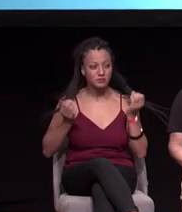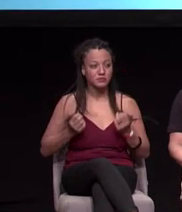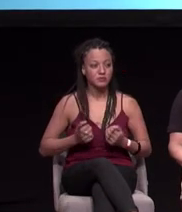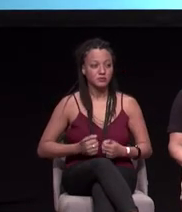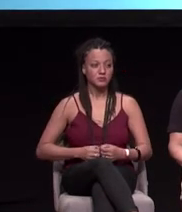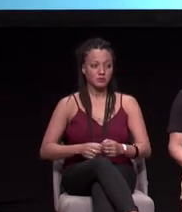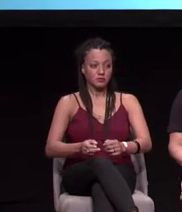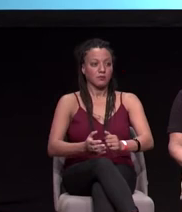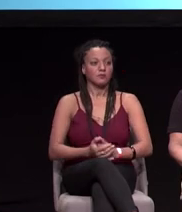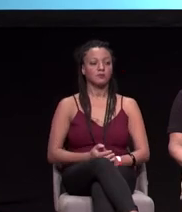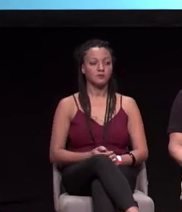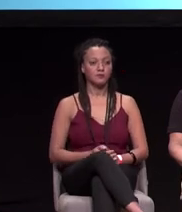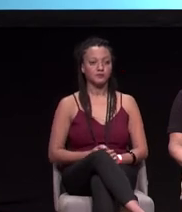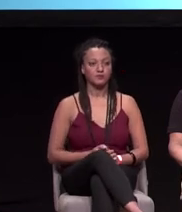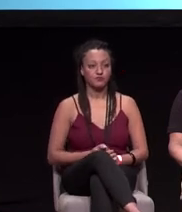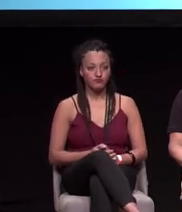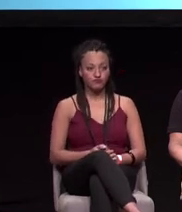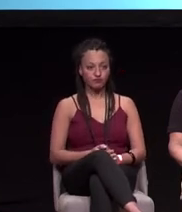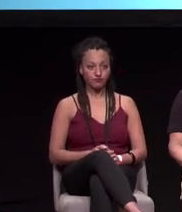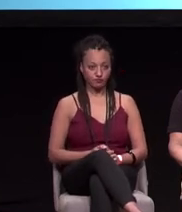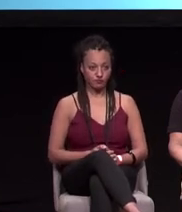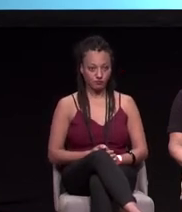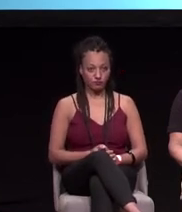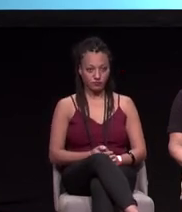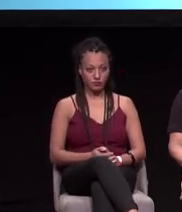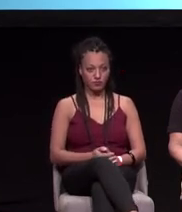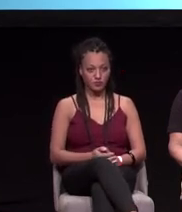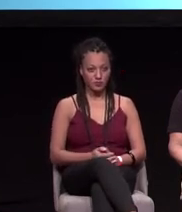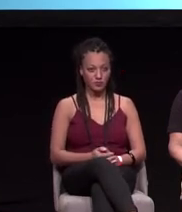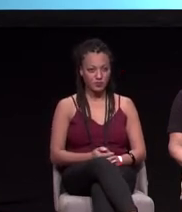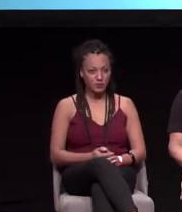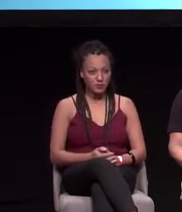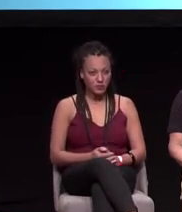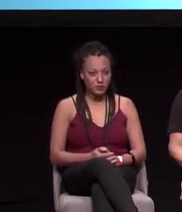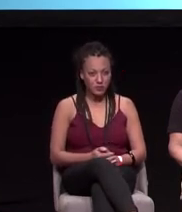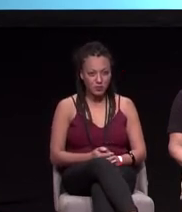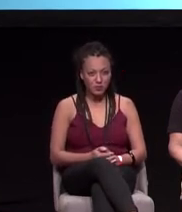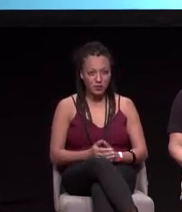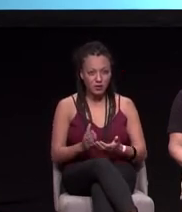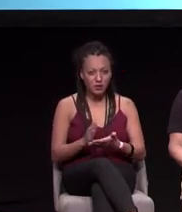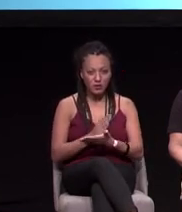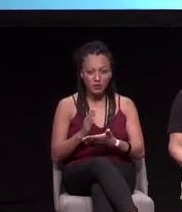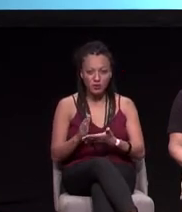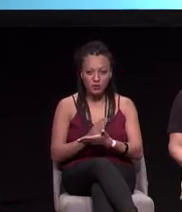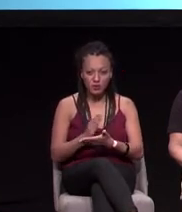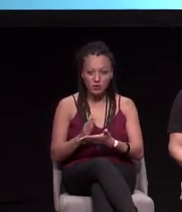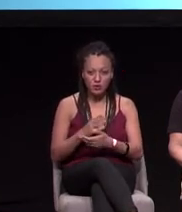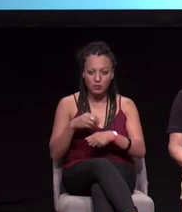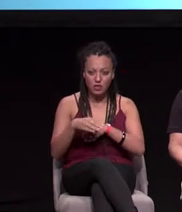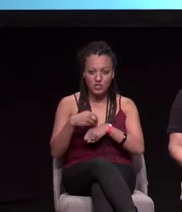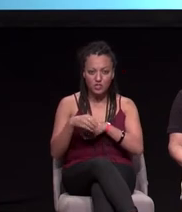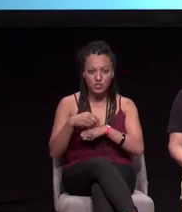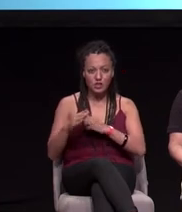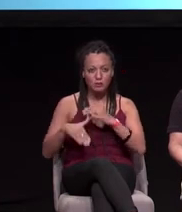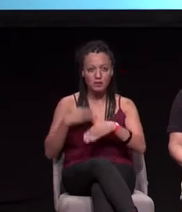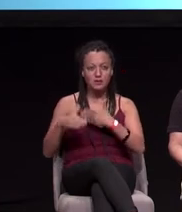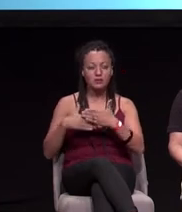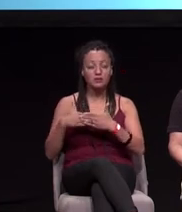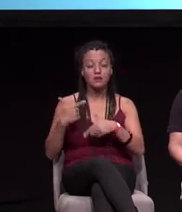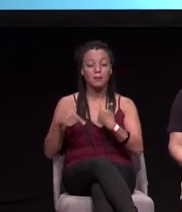eu gostaria de uma indicação sugestão é o nível pra trabalhar na educação fundamental